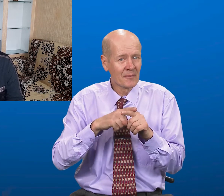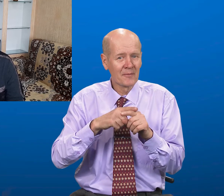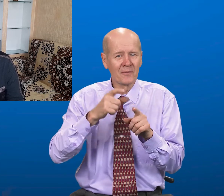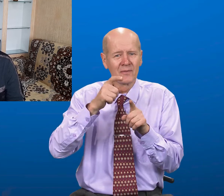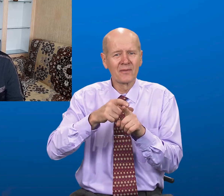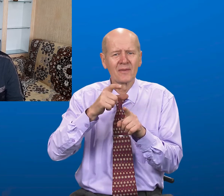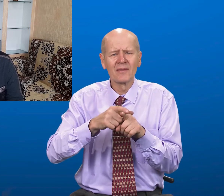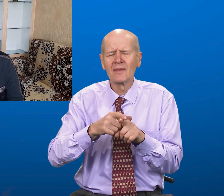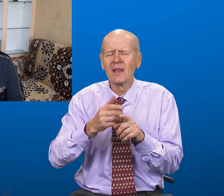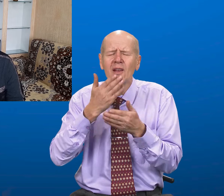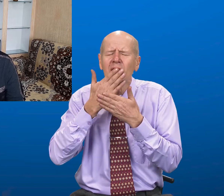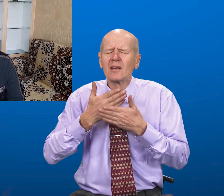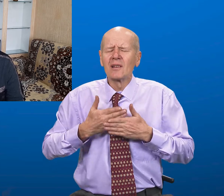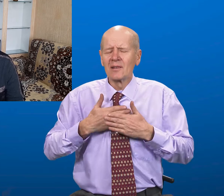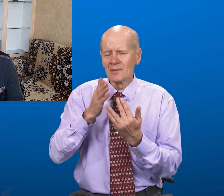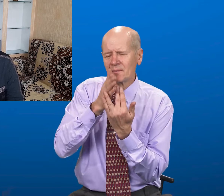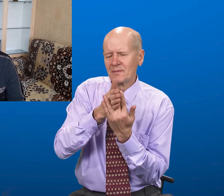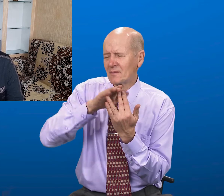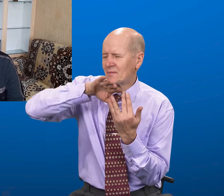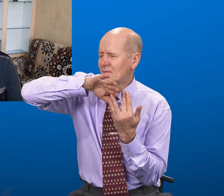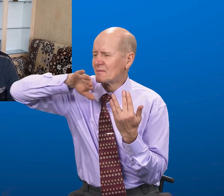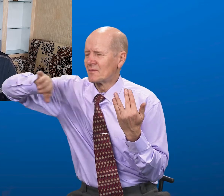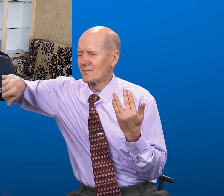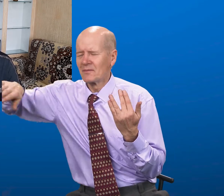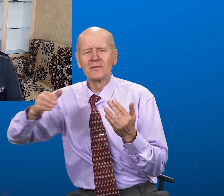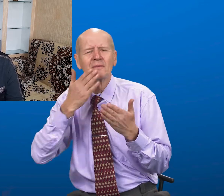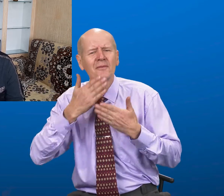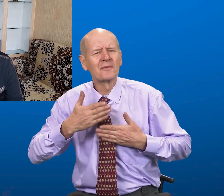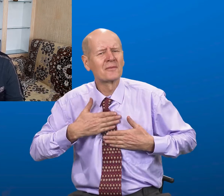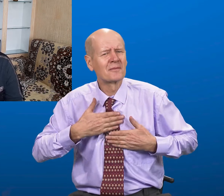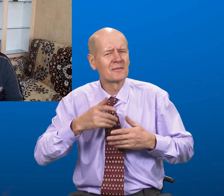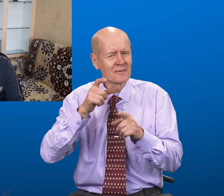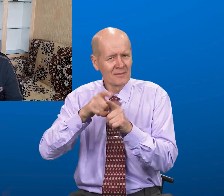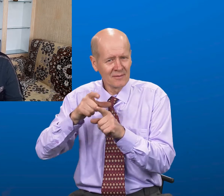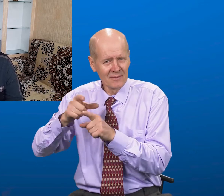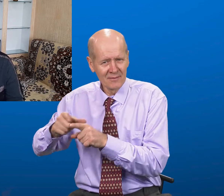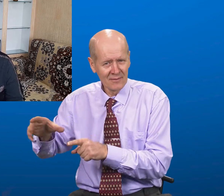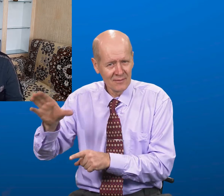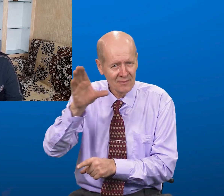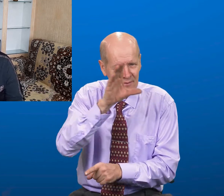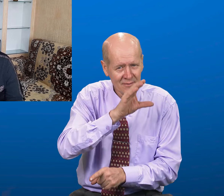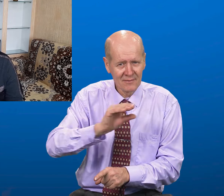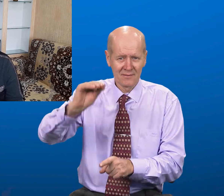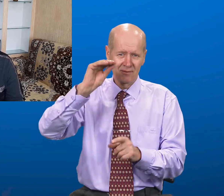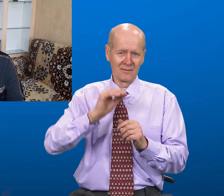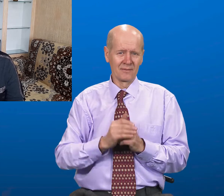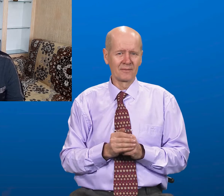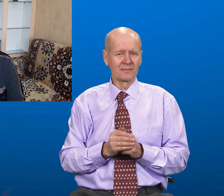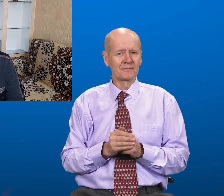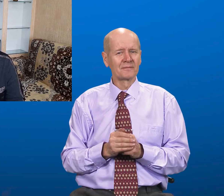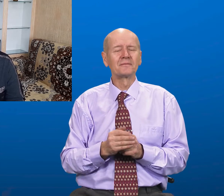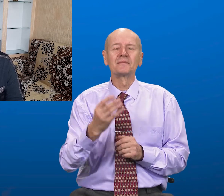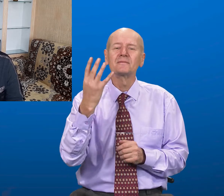этому эти тексты, эти слова нами так любимы. Итак, давайте приступим к изучению. В 40-й